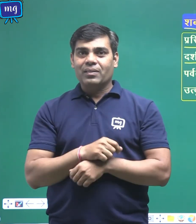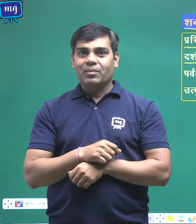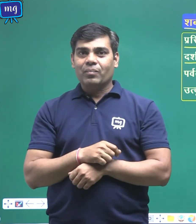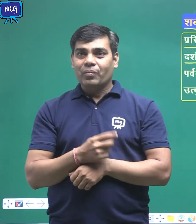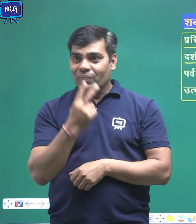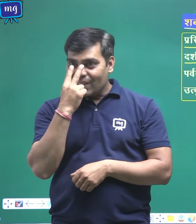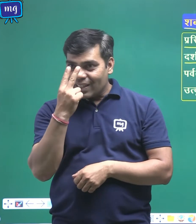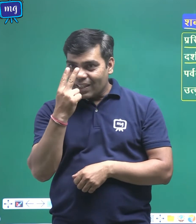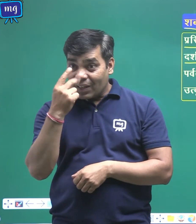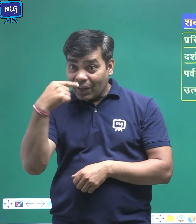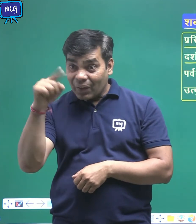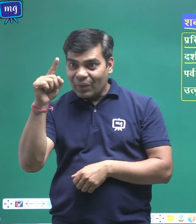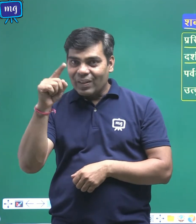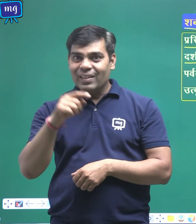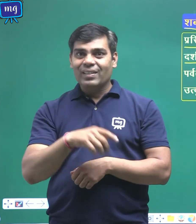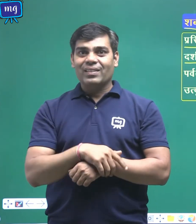देखने योग्य।